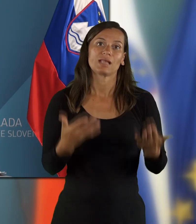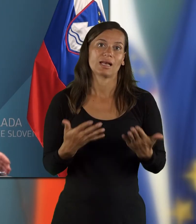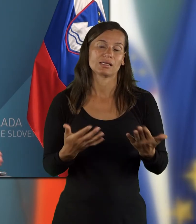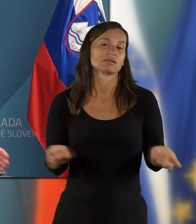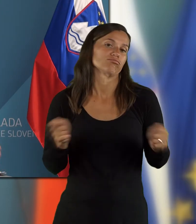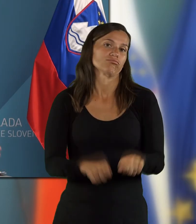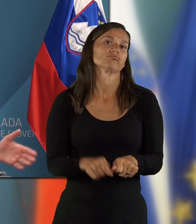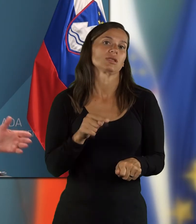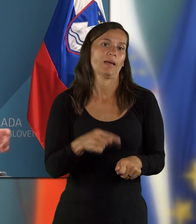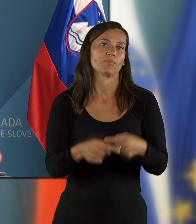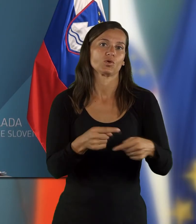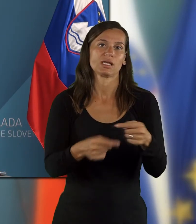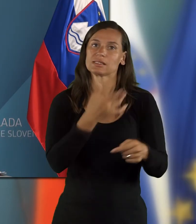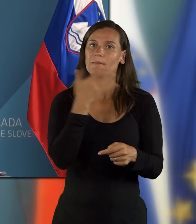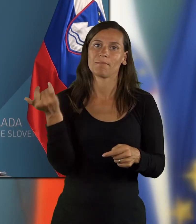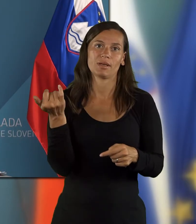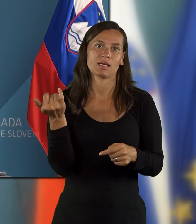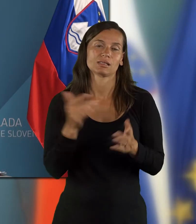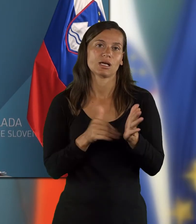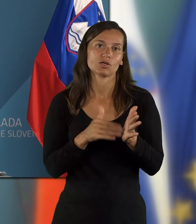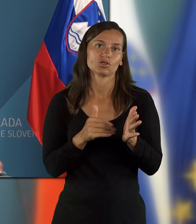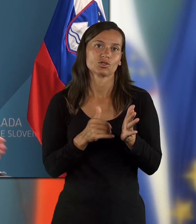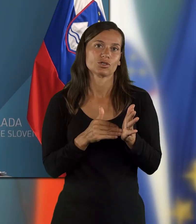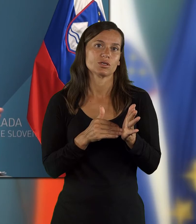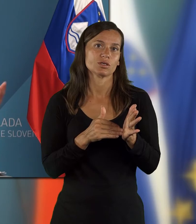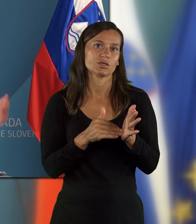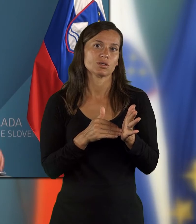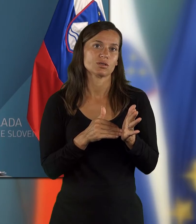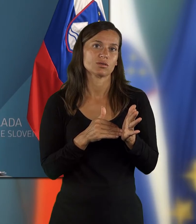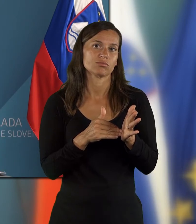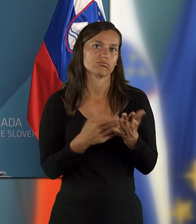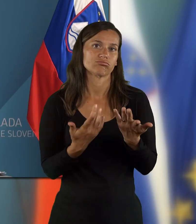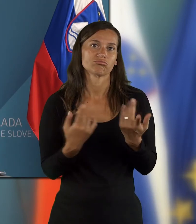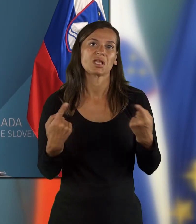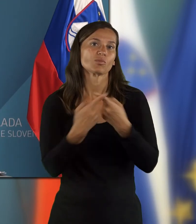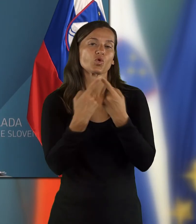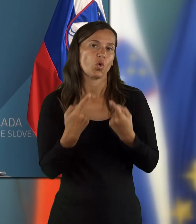Državnem zboru in danes v bistvu dokončala ta proces, brez kakšnih